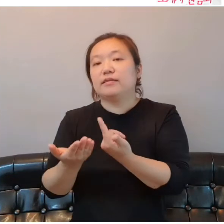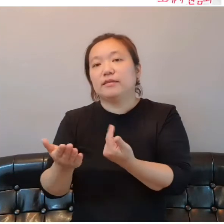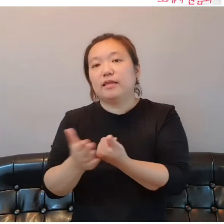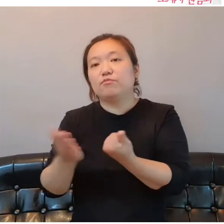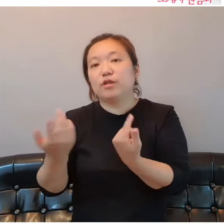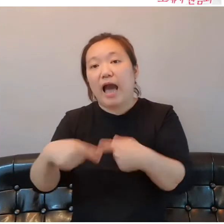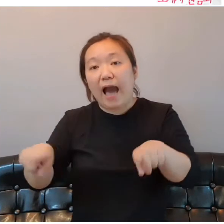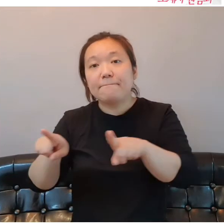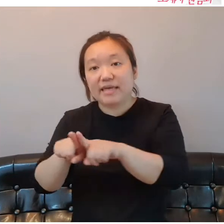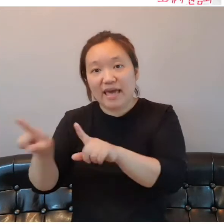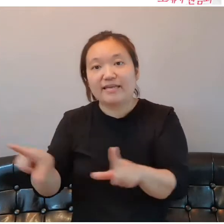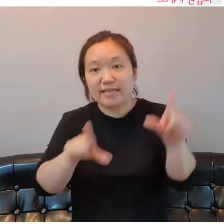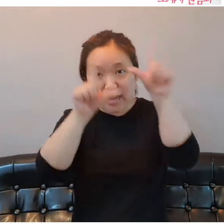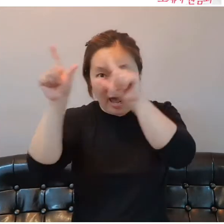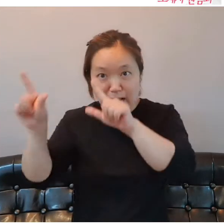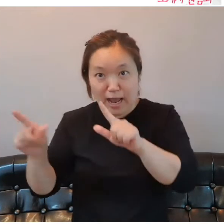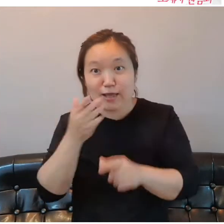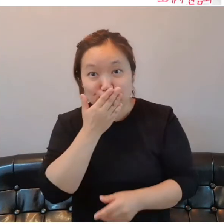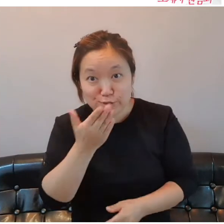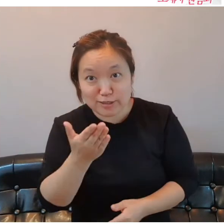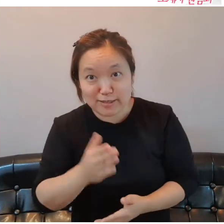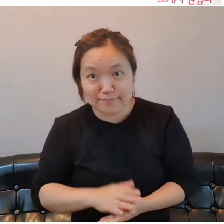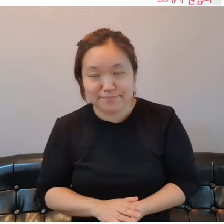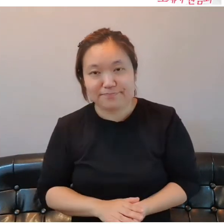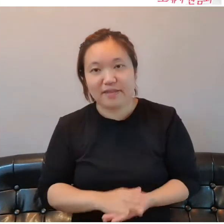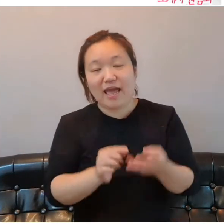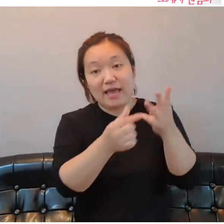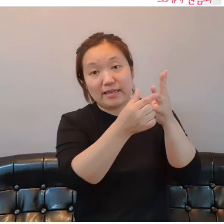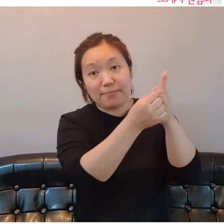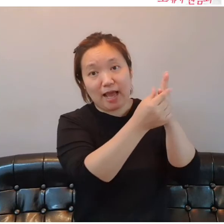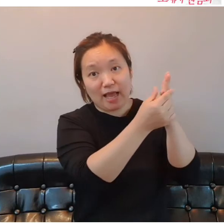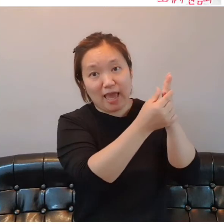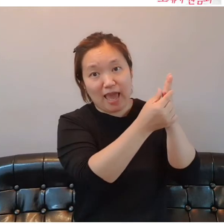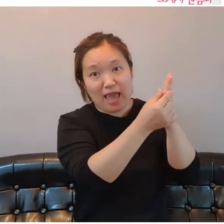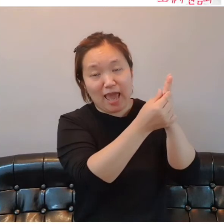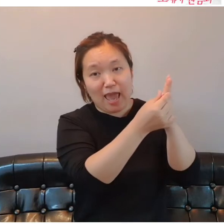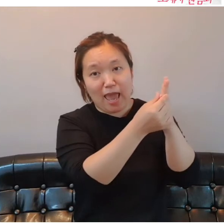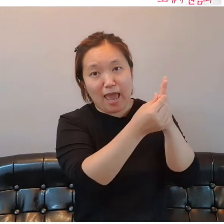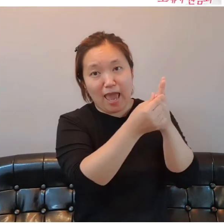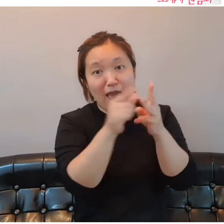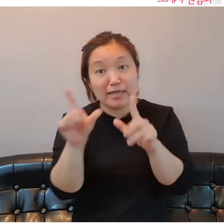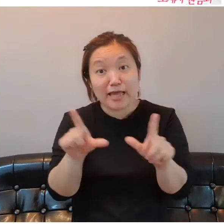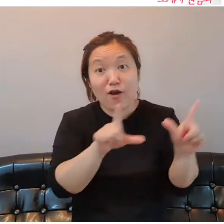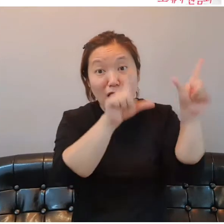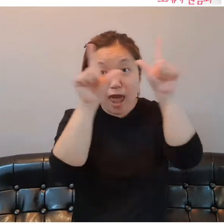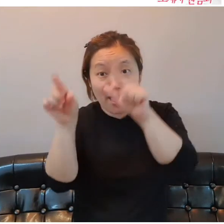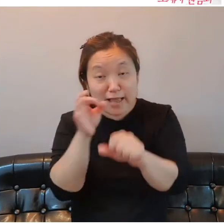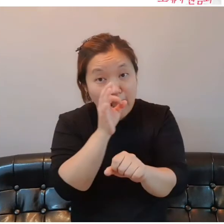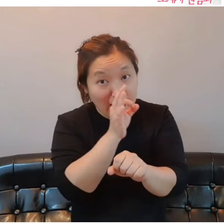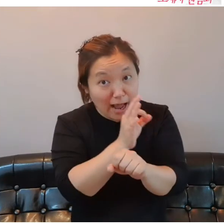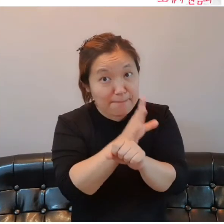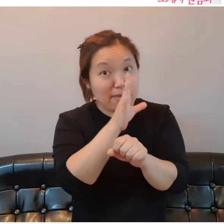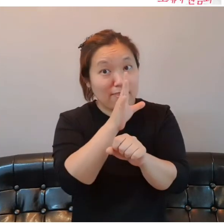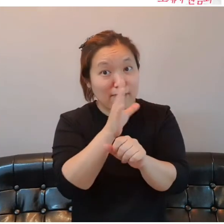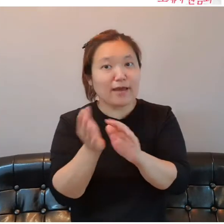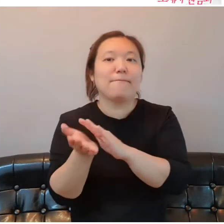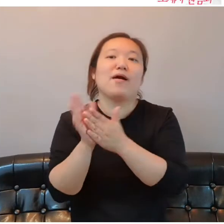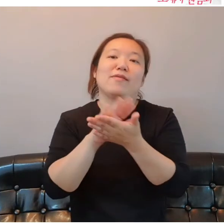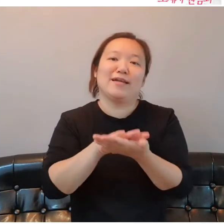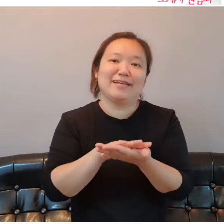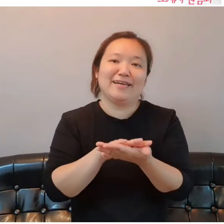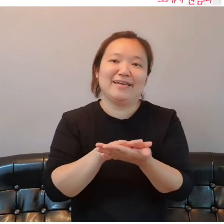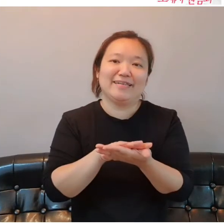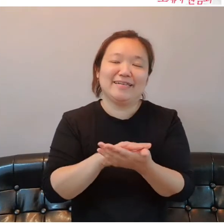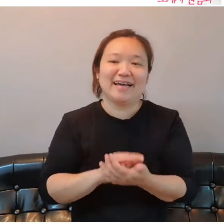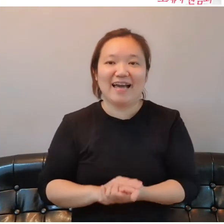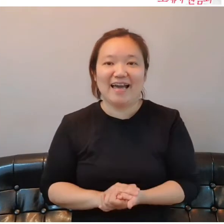진정한 미니멀 라이프입니다. 3단계는요, 간소화하기예요. 생활의 모든 부분들을 간소화시키세요.